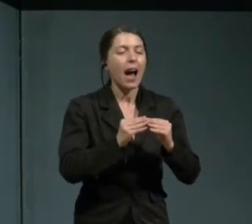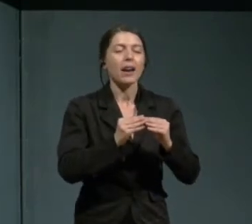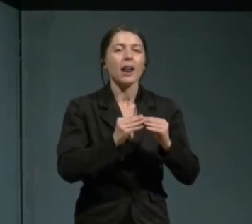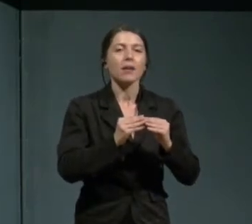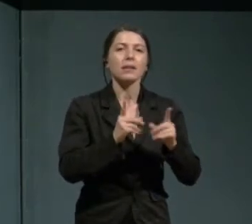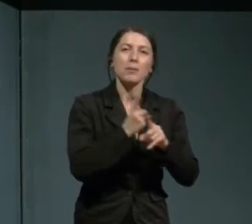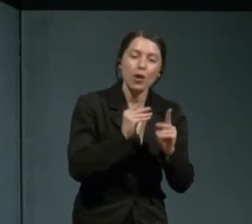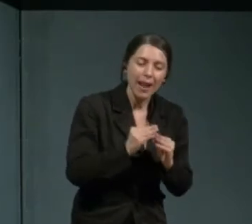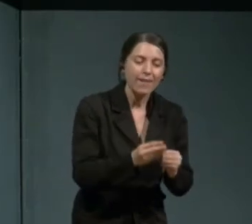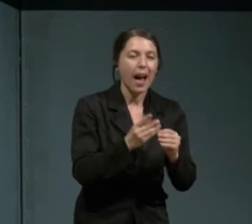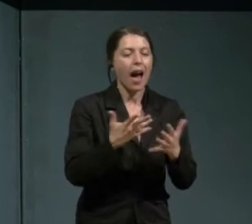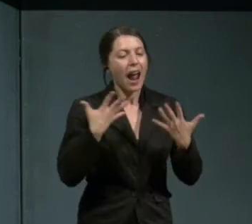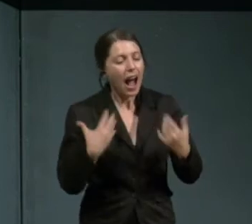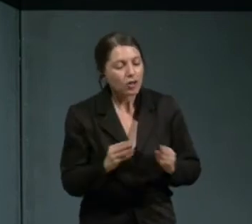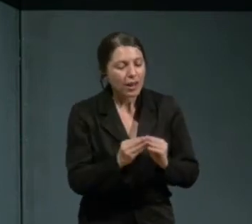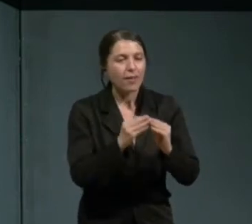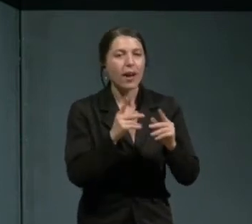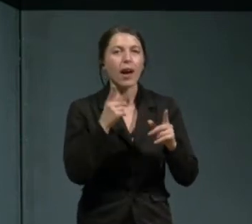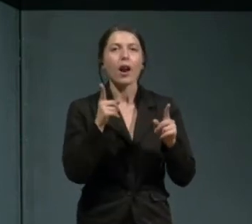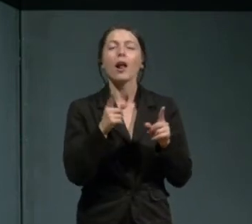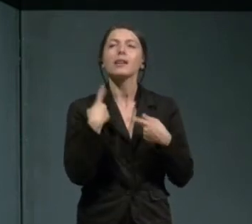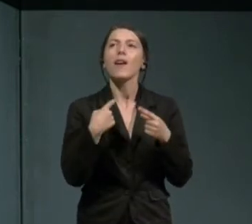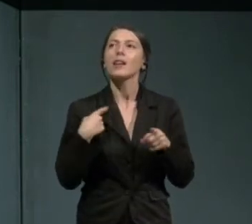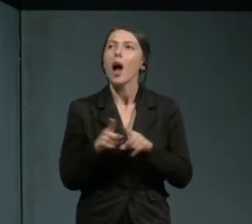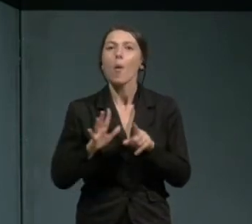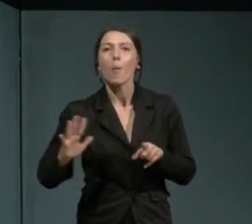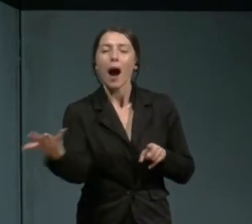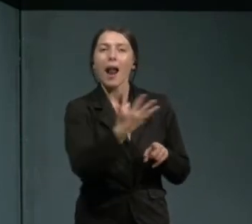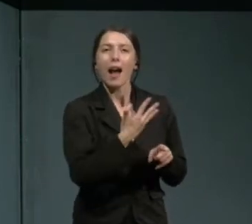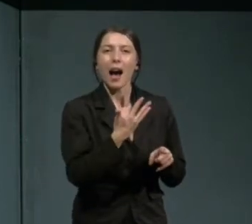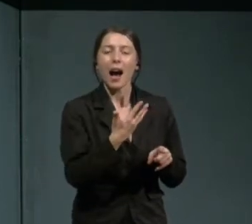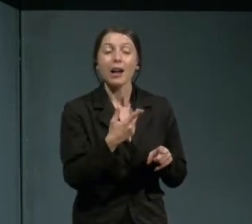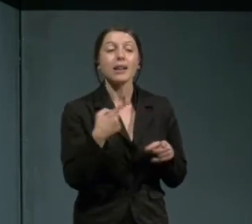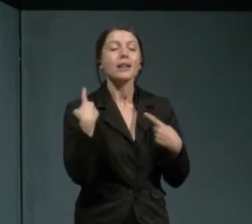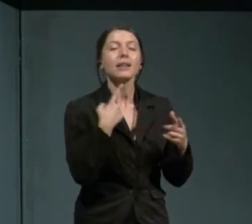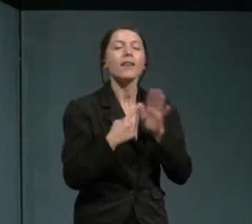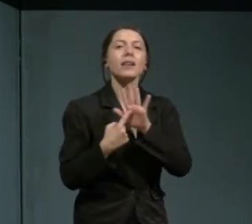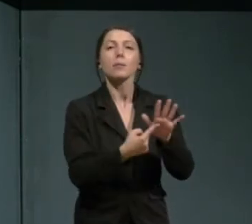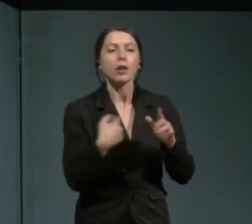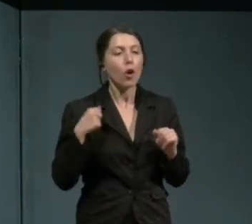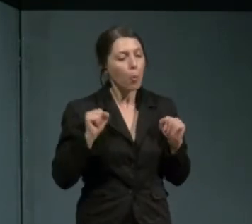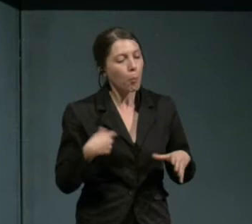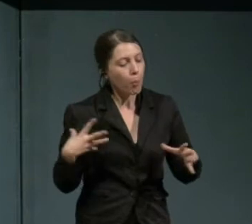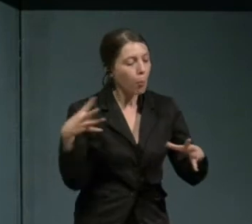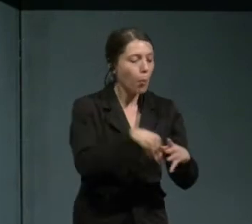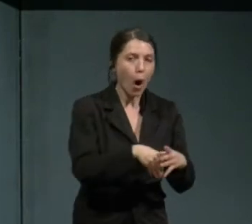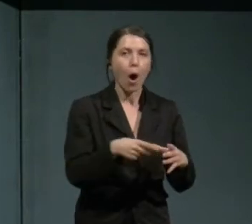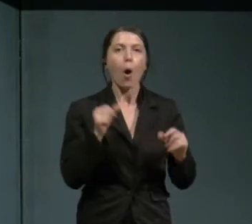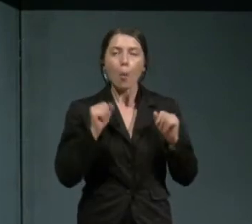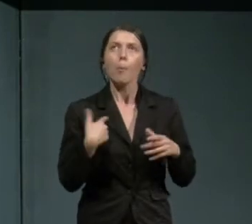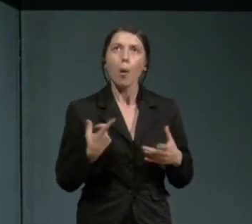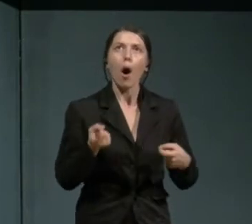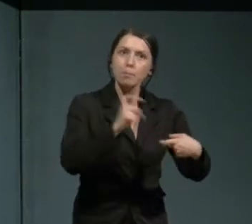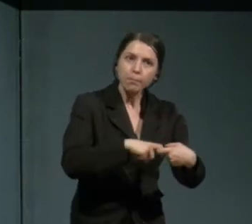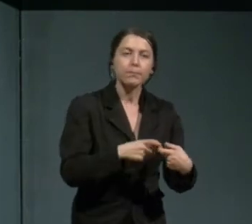essere come gli altri e per dimostrare che si può veramente partecipare si può essere membri